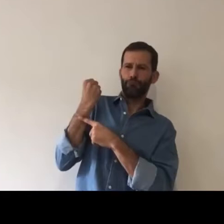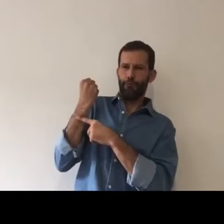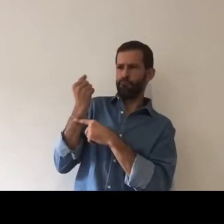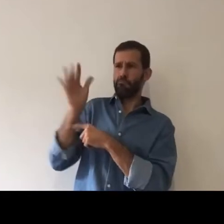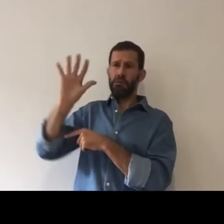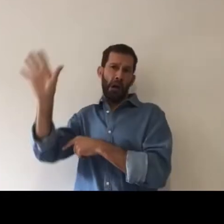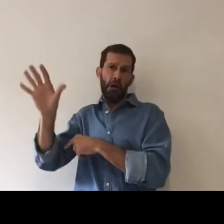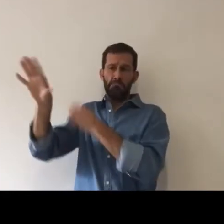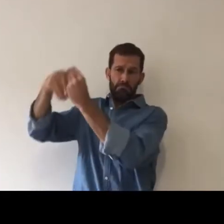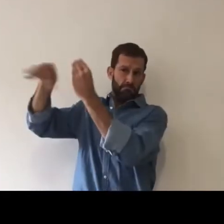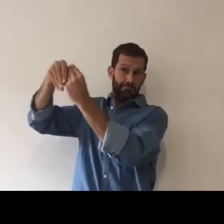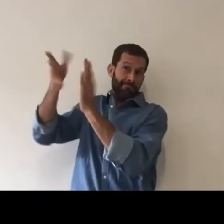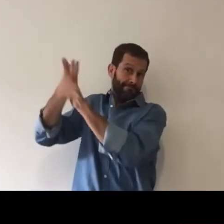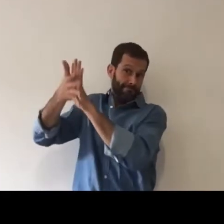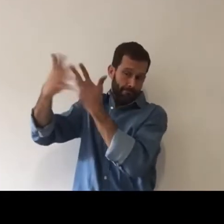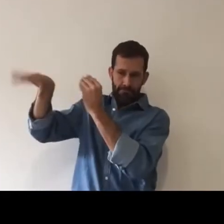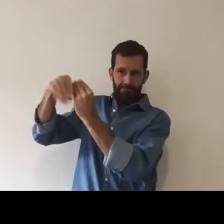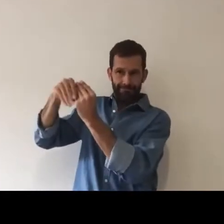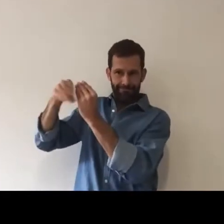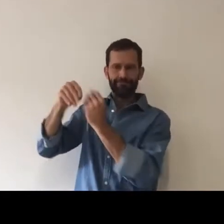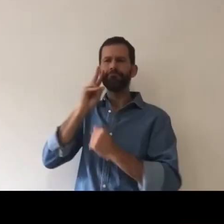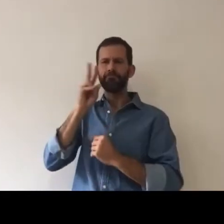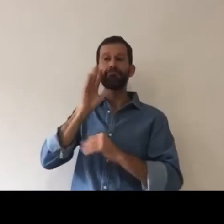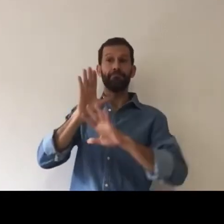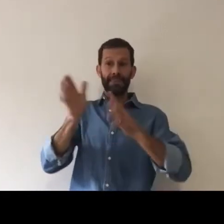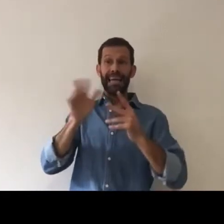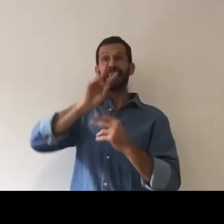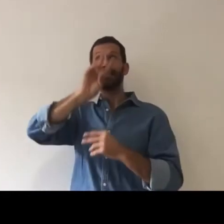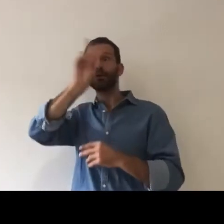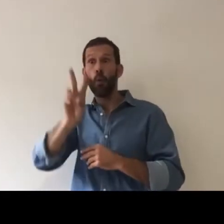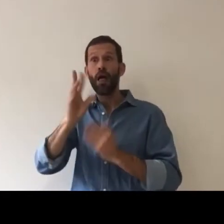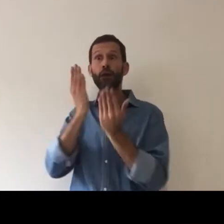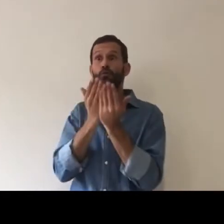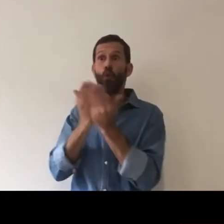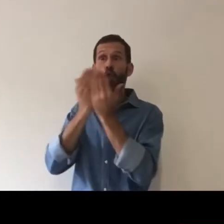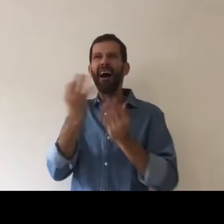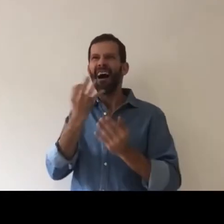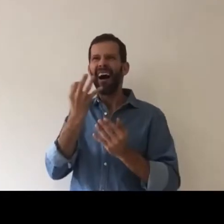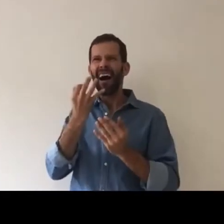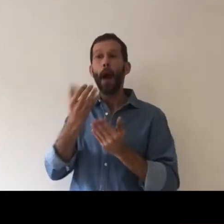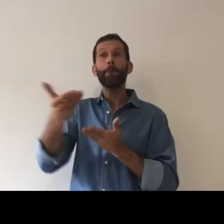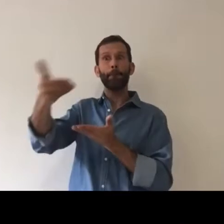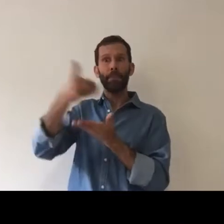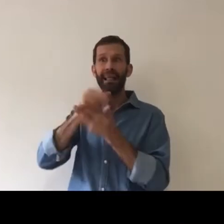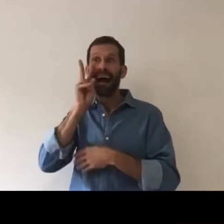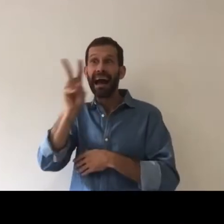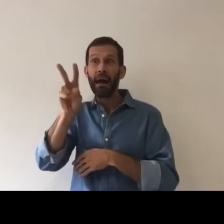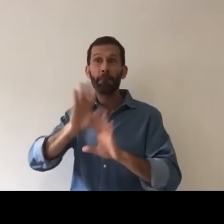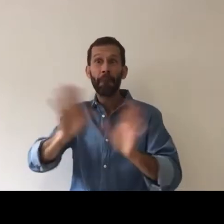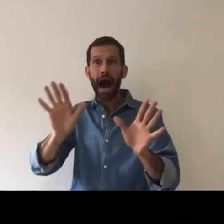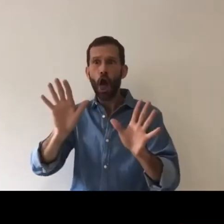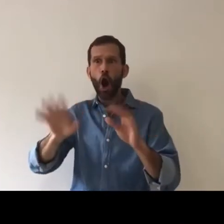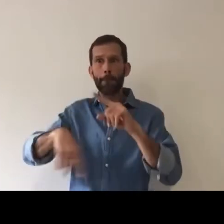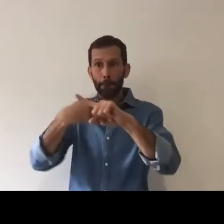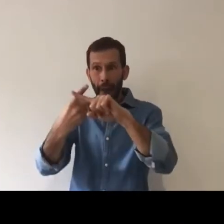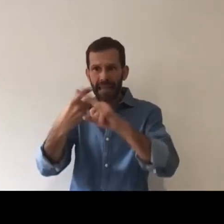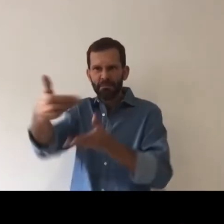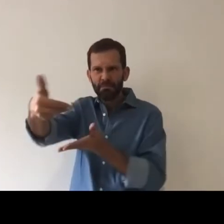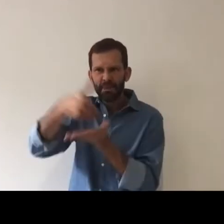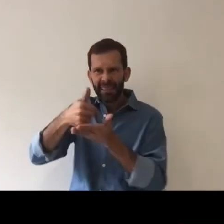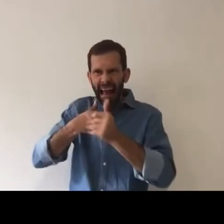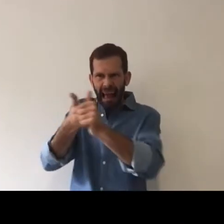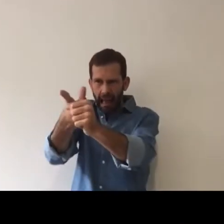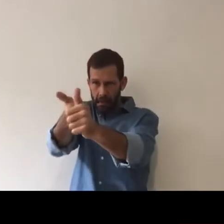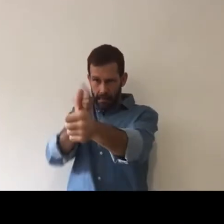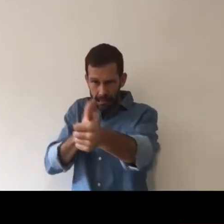la memorizaba, se apoyaba de una imagen estática o de cualquiera de otros recursos para aprender la segunda palabra en el segundo